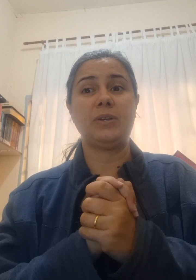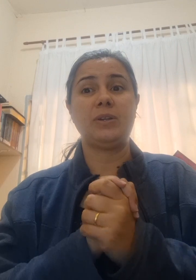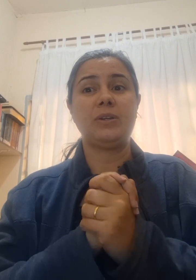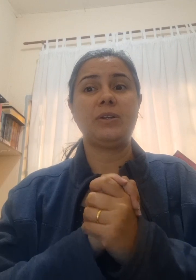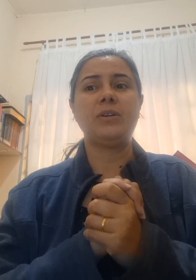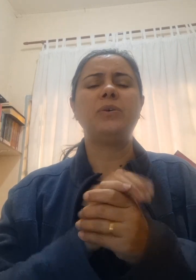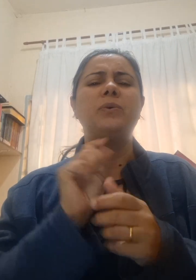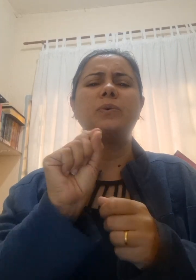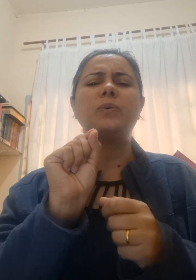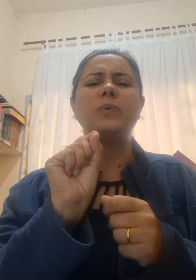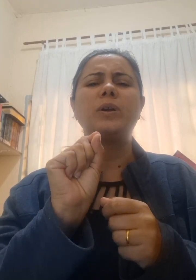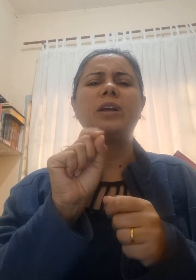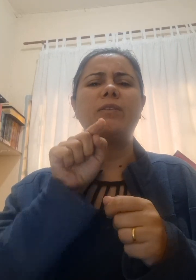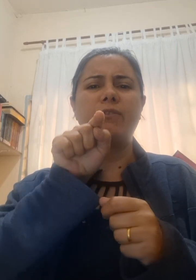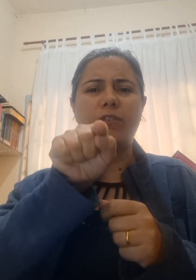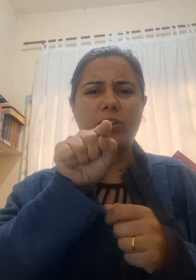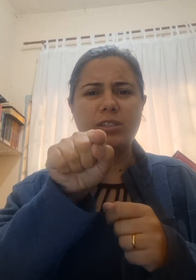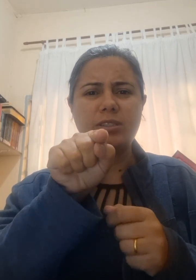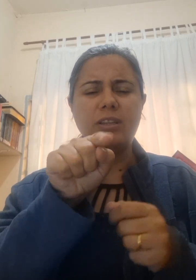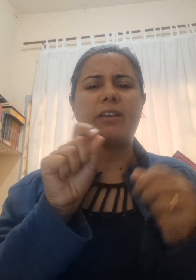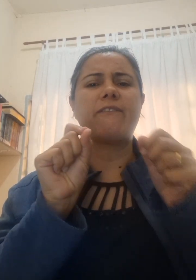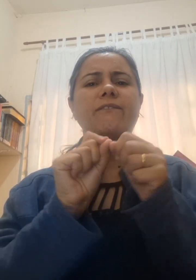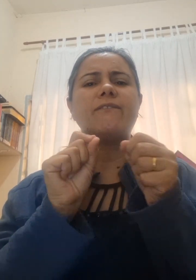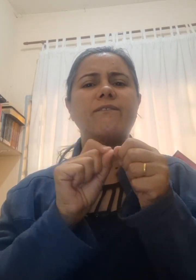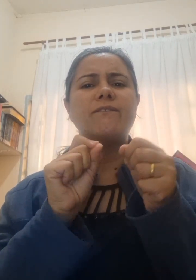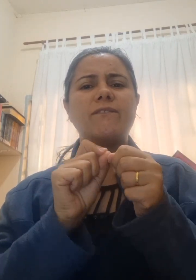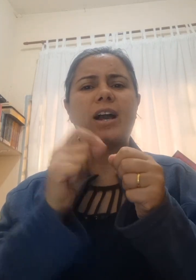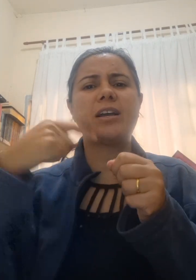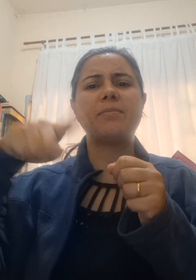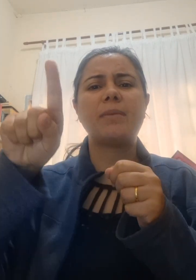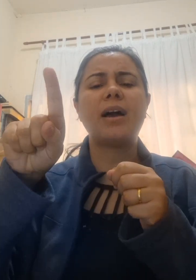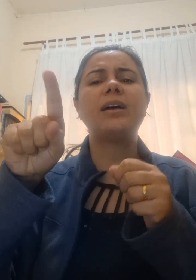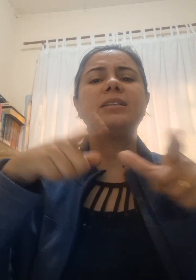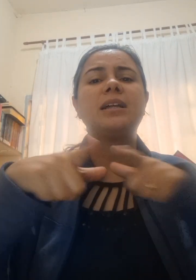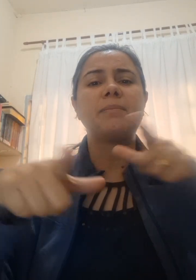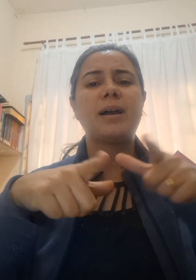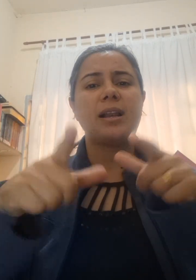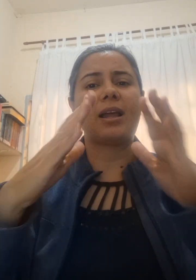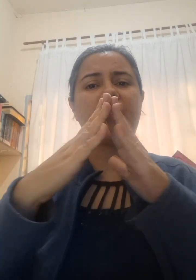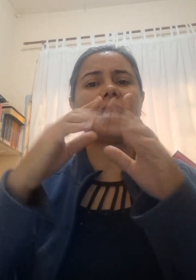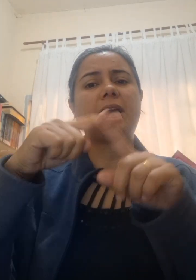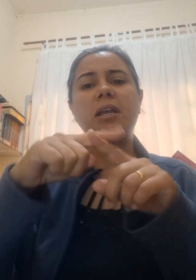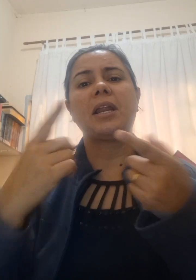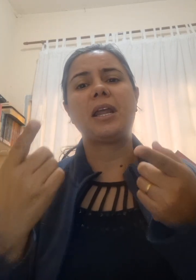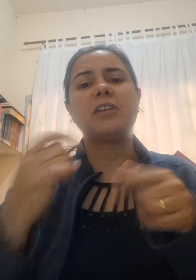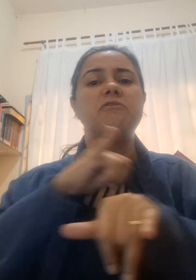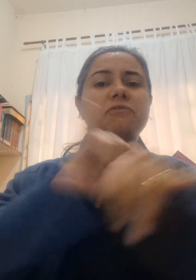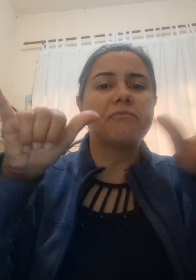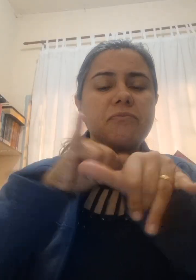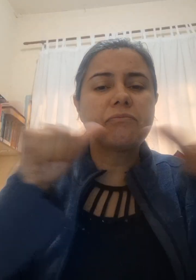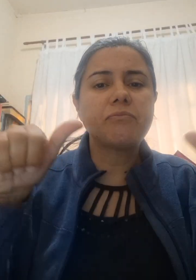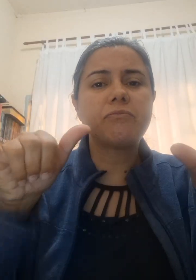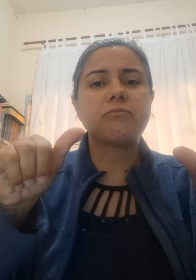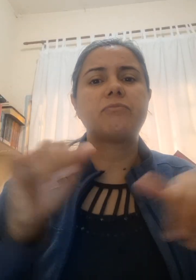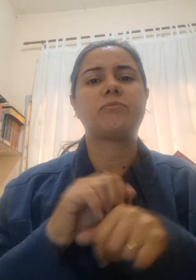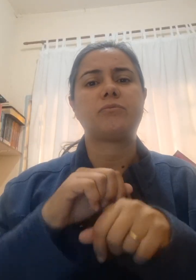Então, o que você faz para trabalhar na obra de Deus,